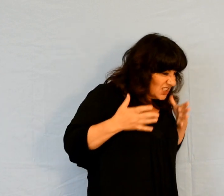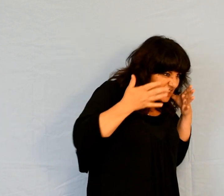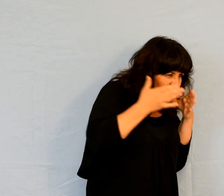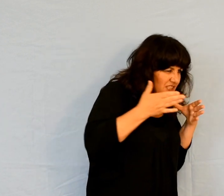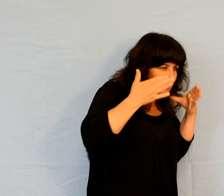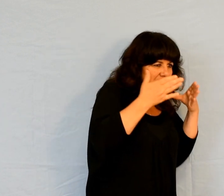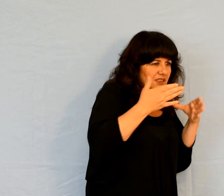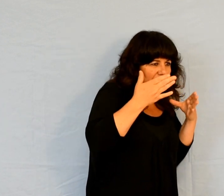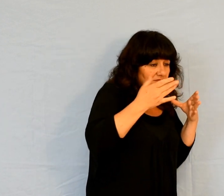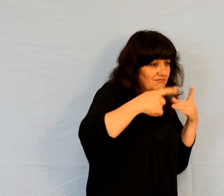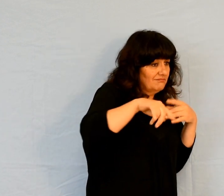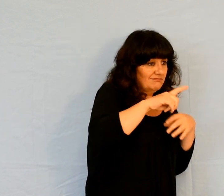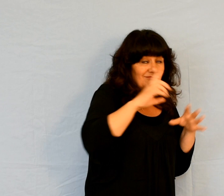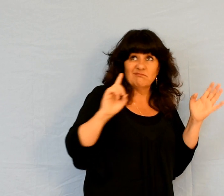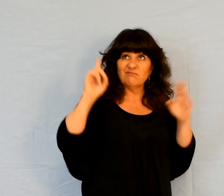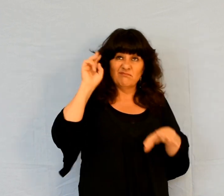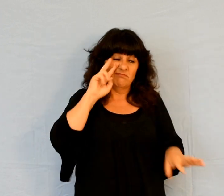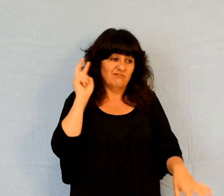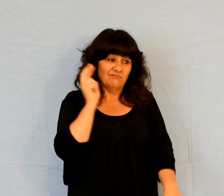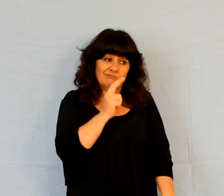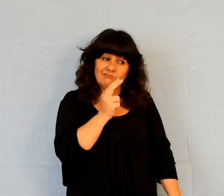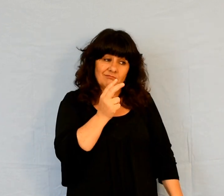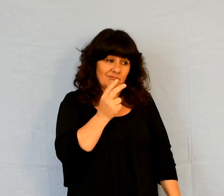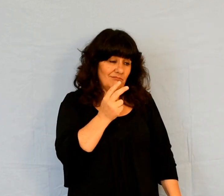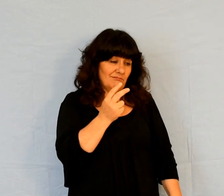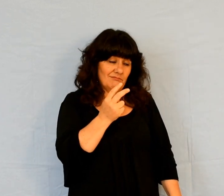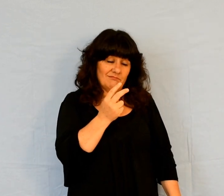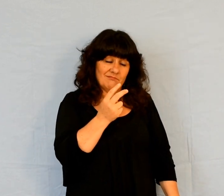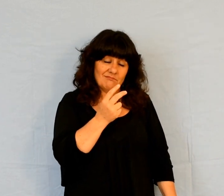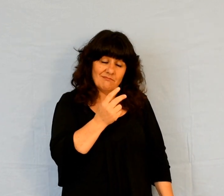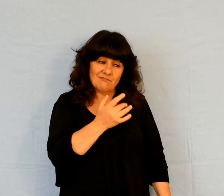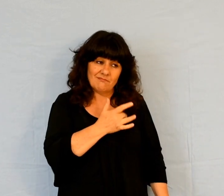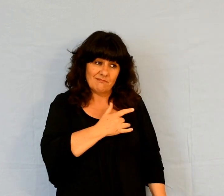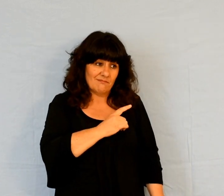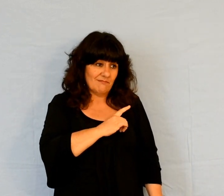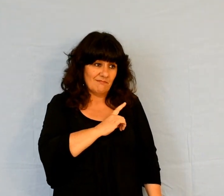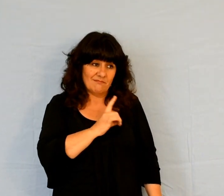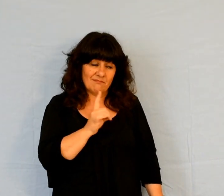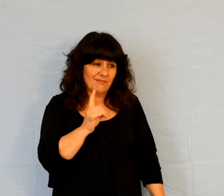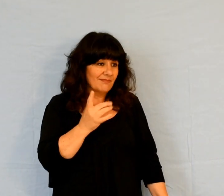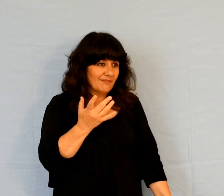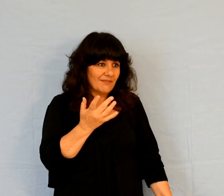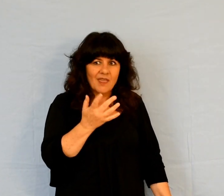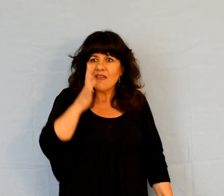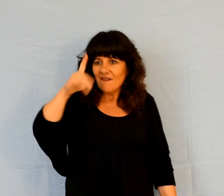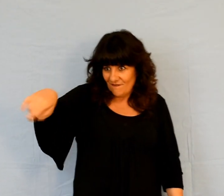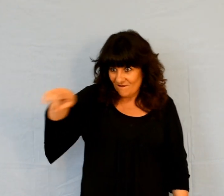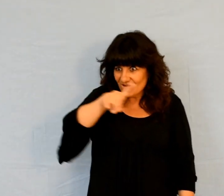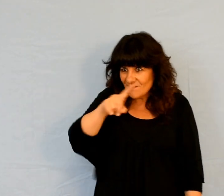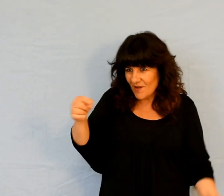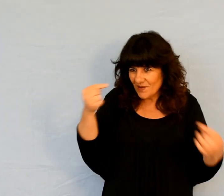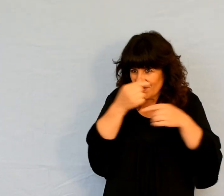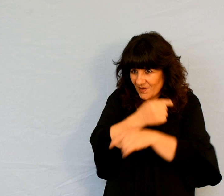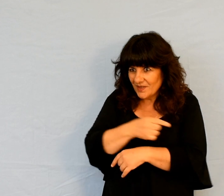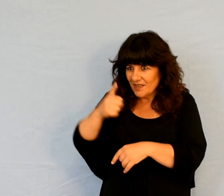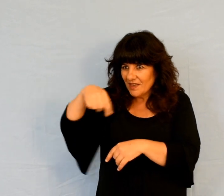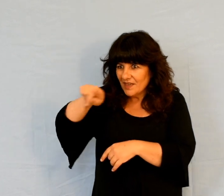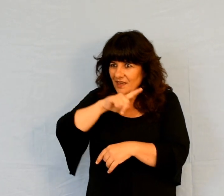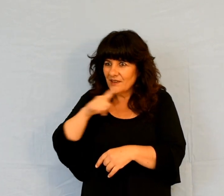Or vous n'êtes pas sous l'emprise de la chair, mais sous celle de l'Esprit, puisque l'Esprit